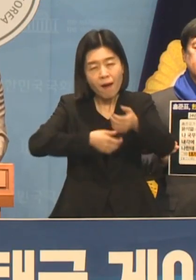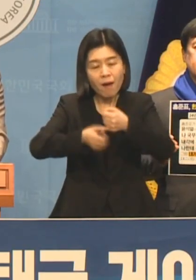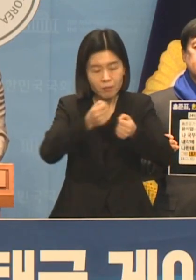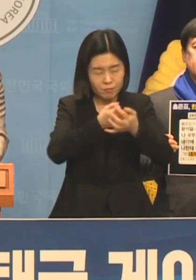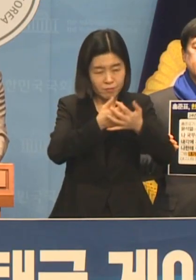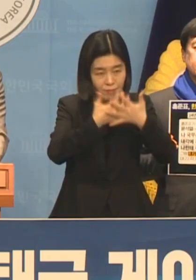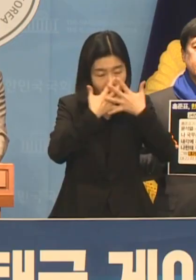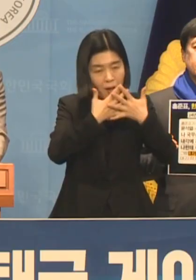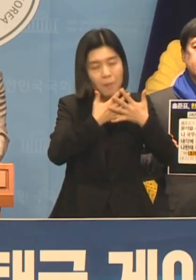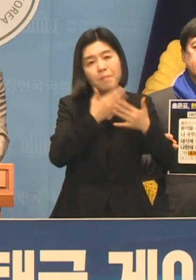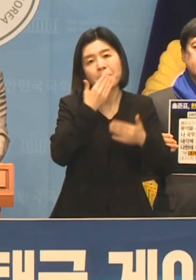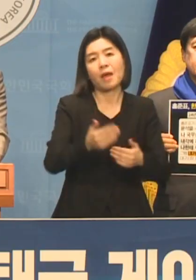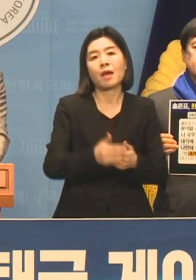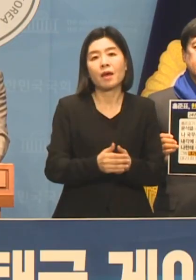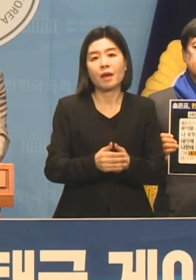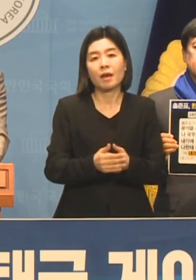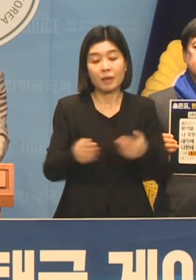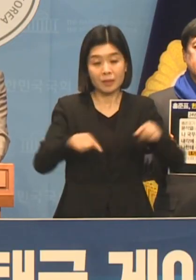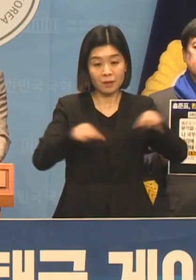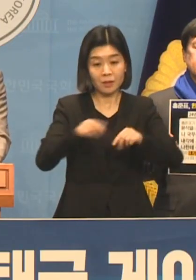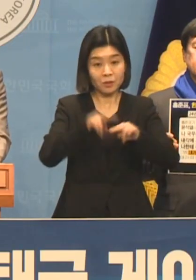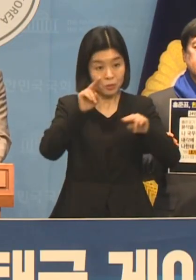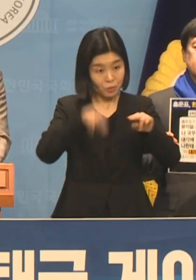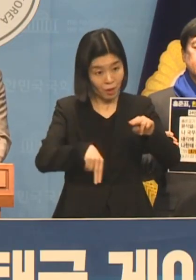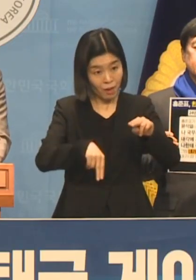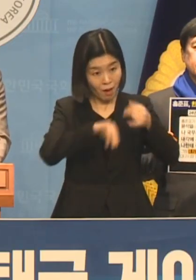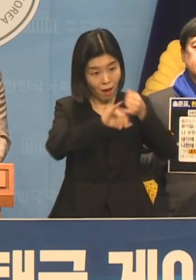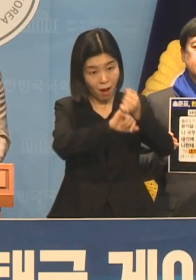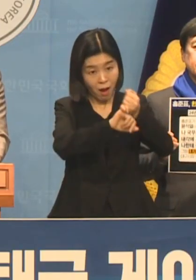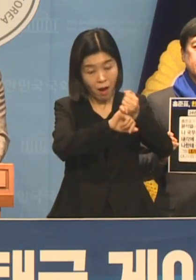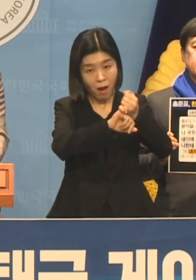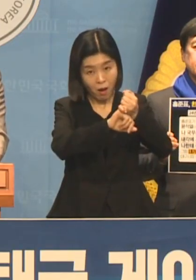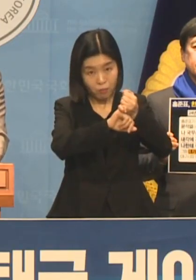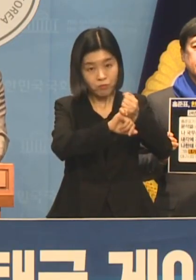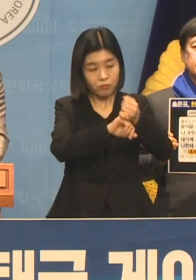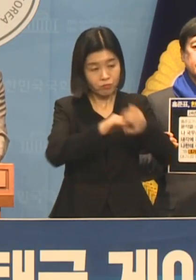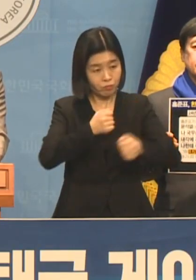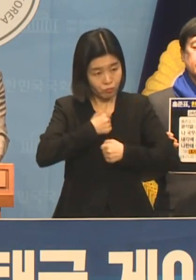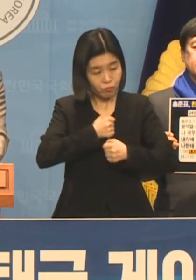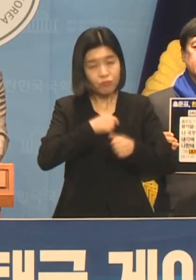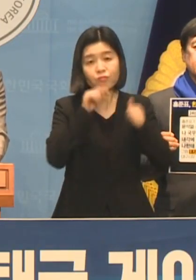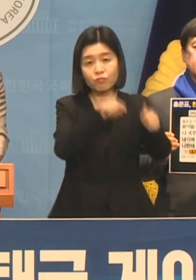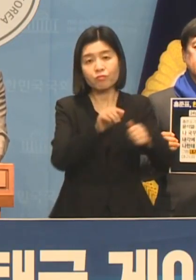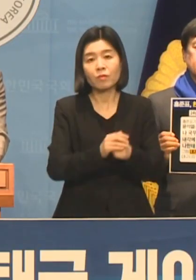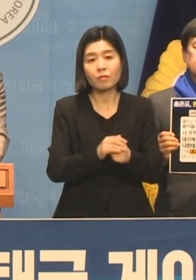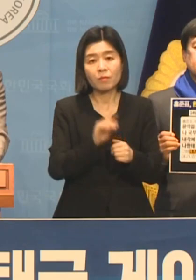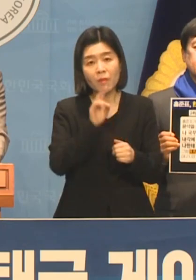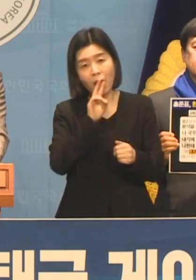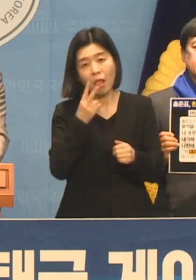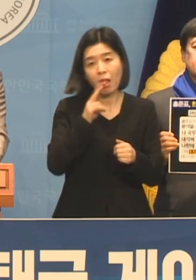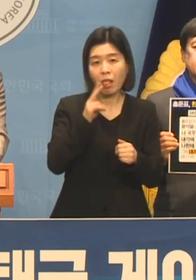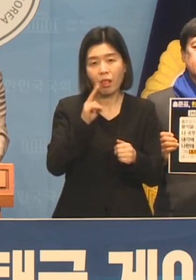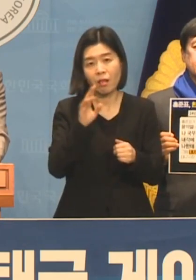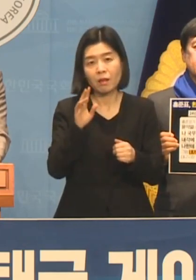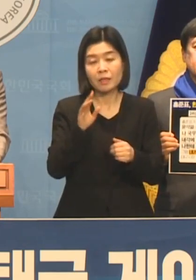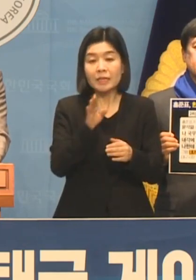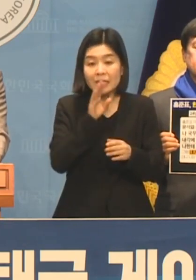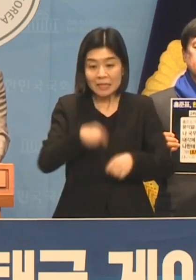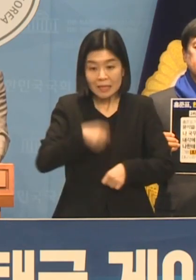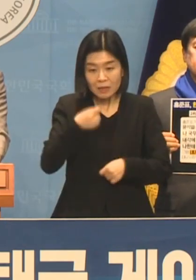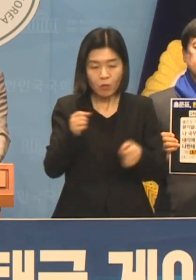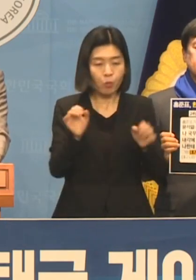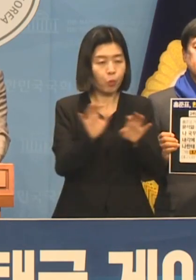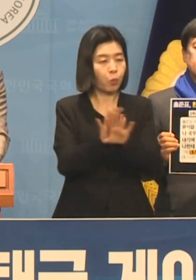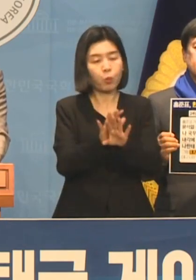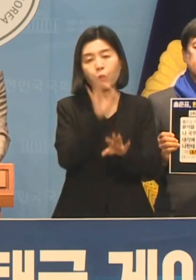뿐입니다. 정계 은퇴 발언, 이제 그 약속을 지켜야 할 때입니다. 말을 바꿔도 진실은 바뀌지